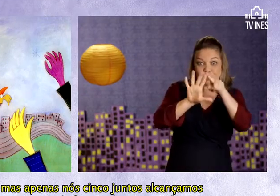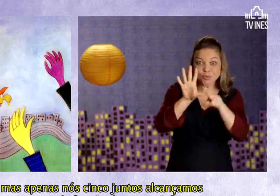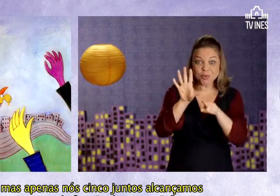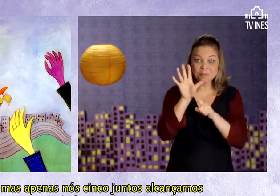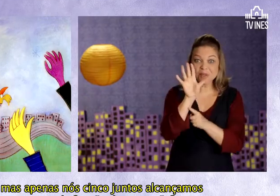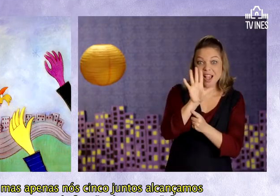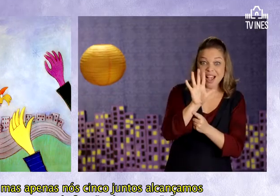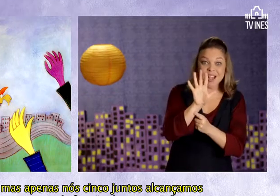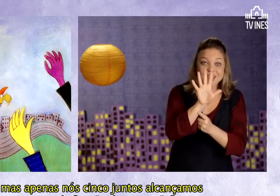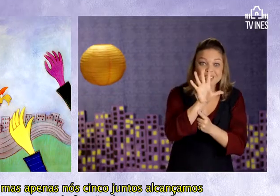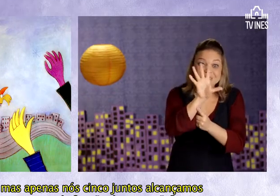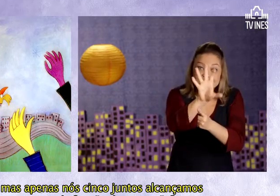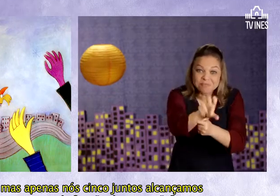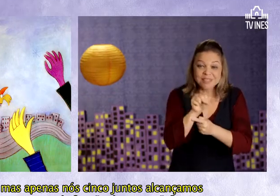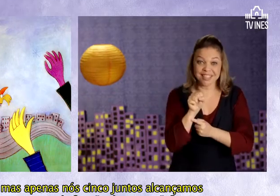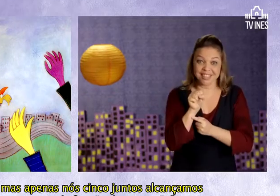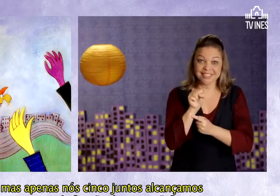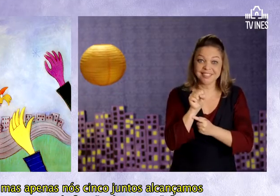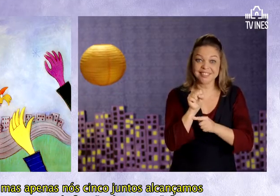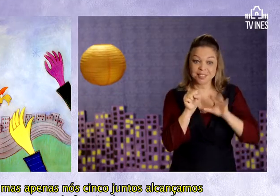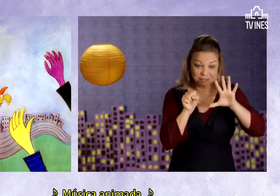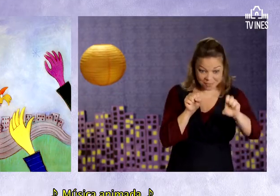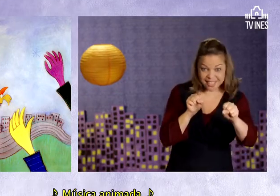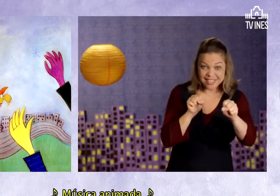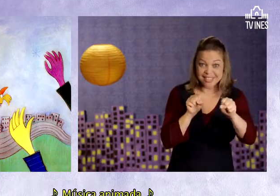alcançamos a grande função de uma mão.